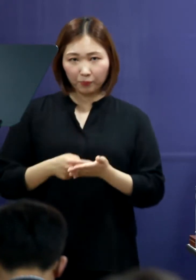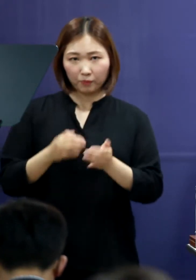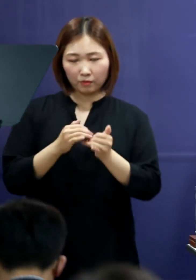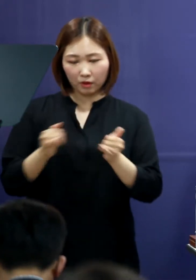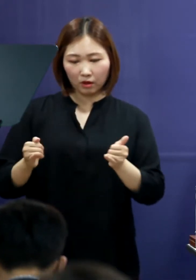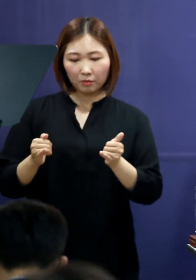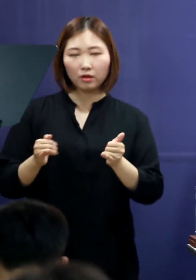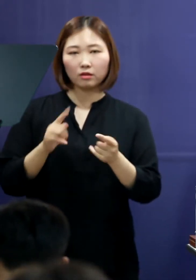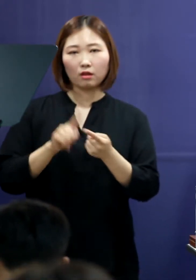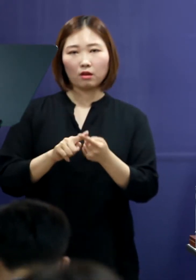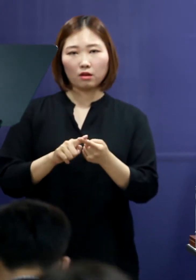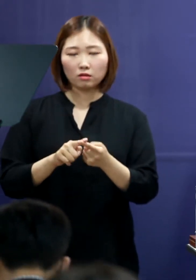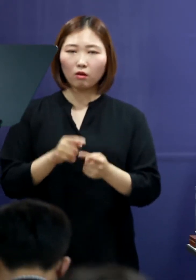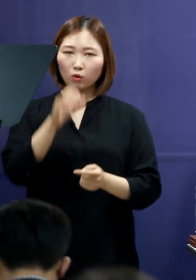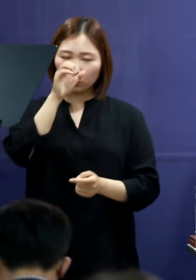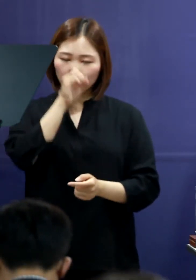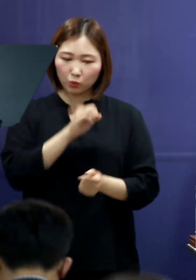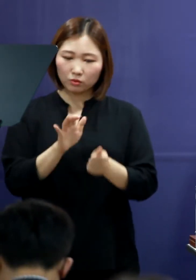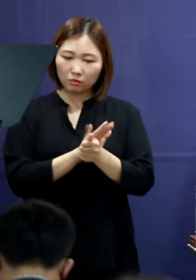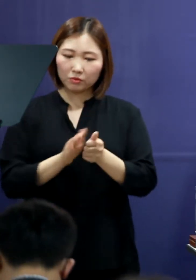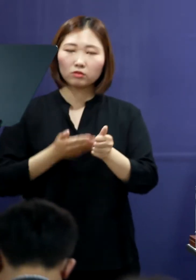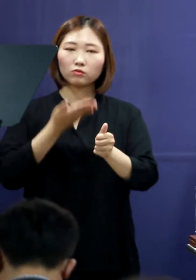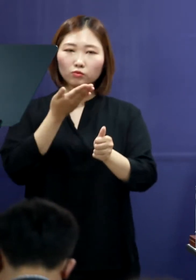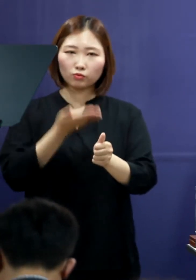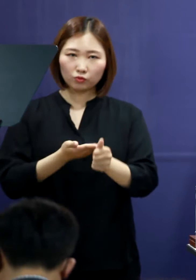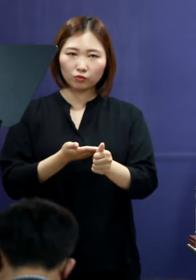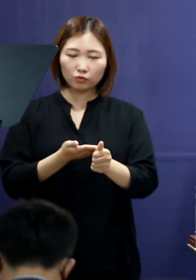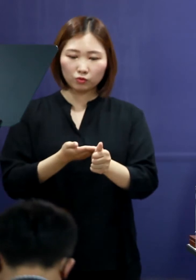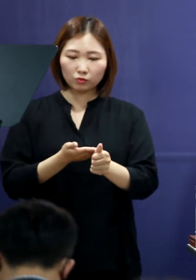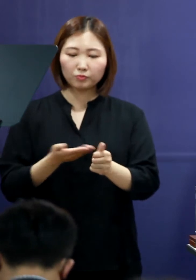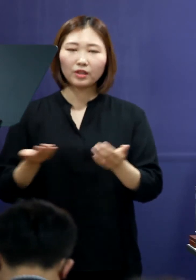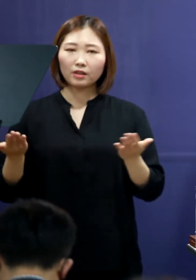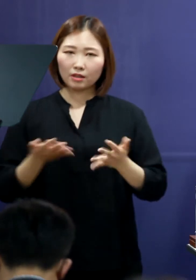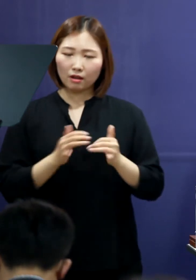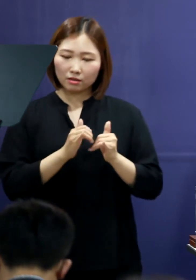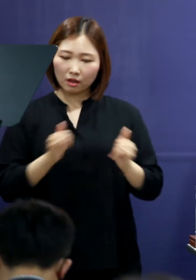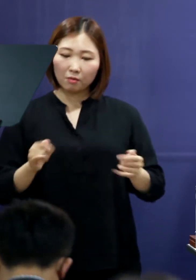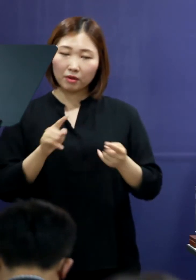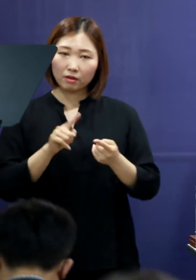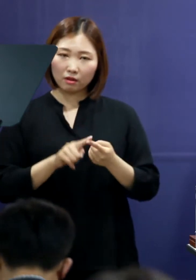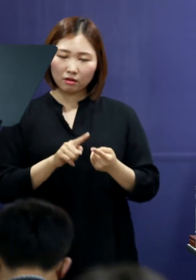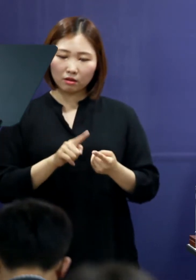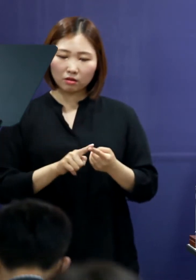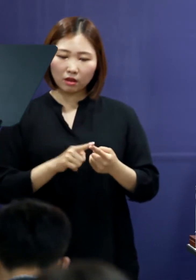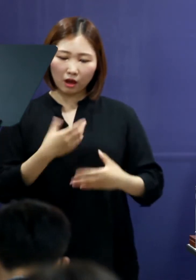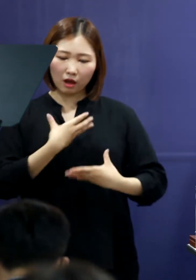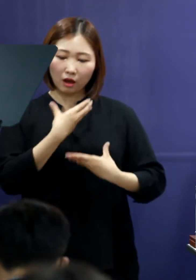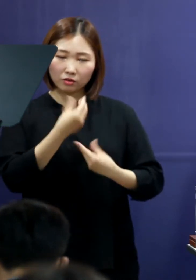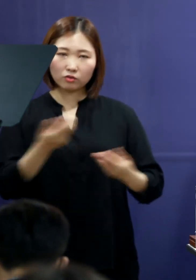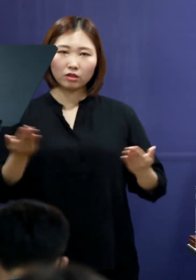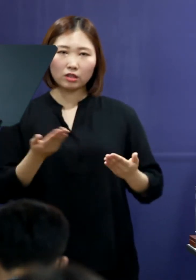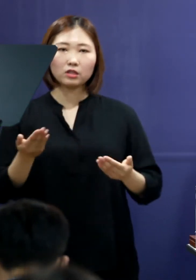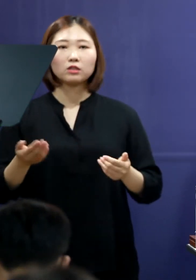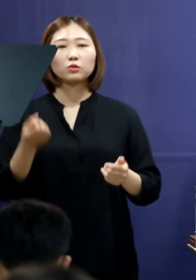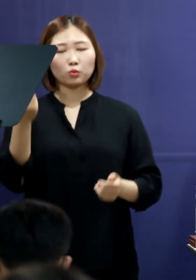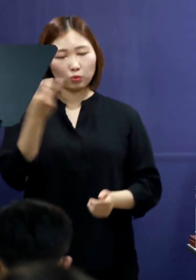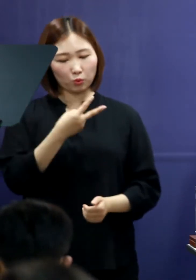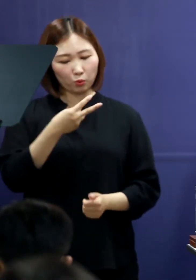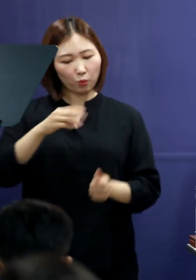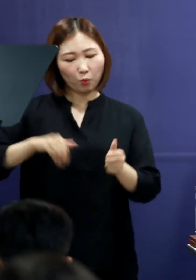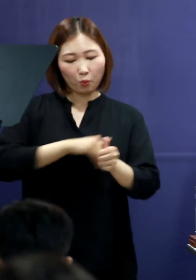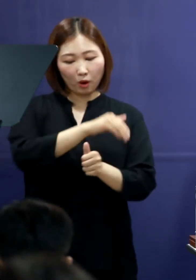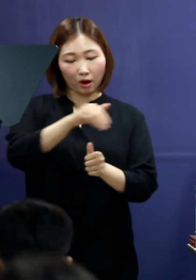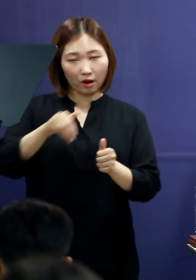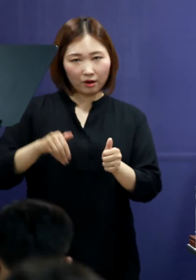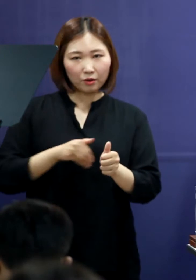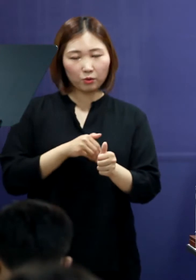진로 변경 서비스를 제공하는 한편 시설 종사자에게는 보다 안정적인 일자리를 제공하고 처우도